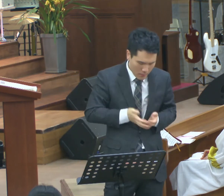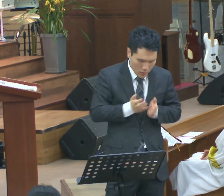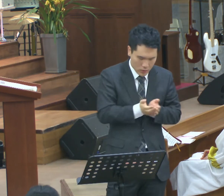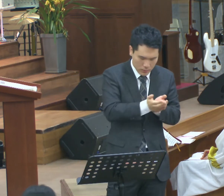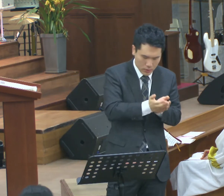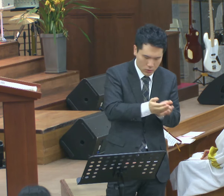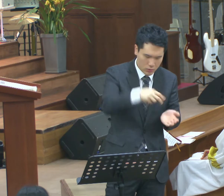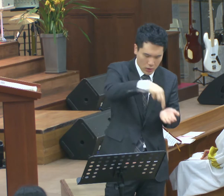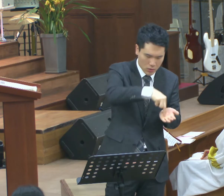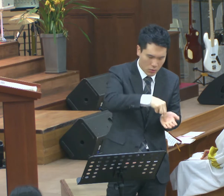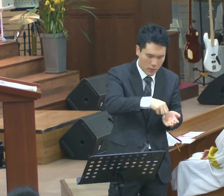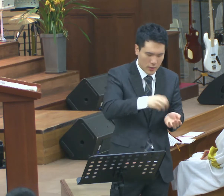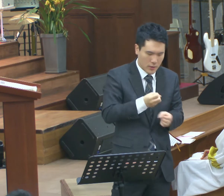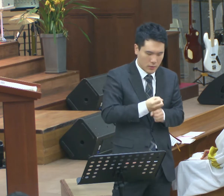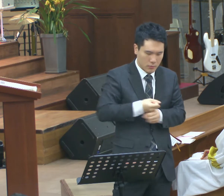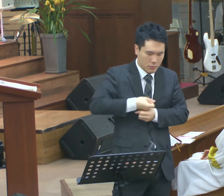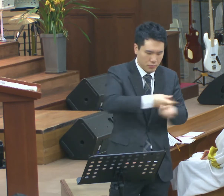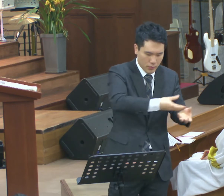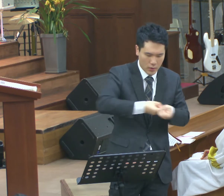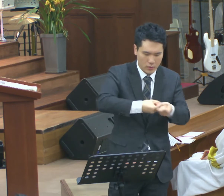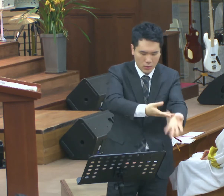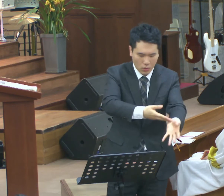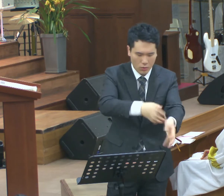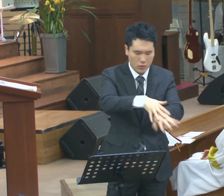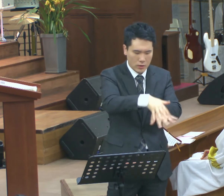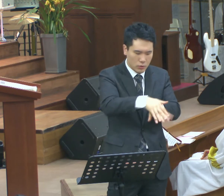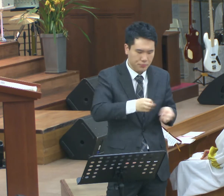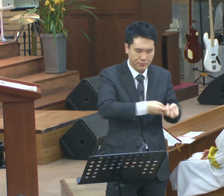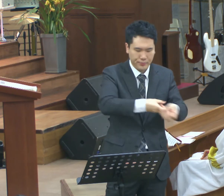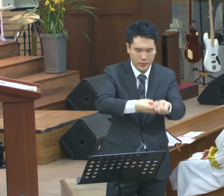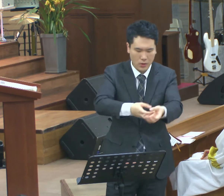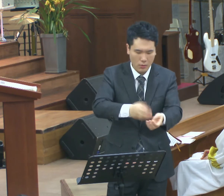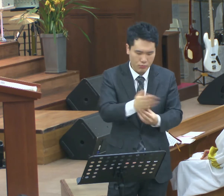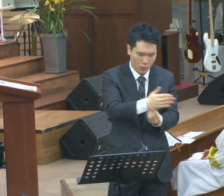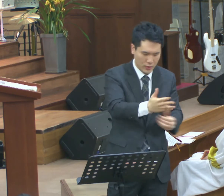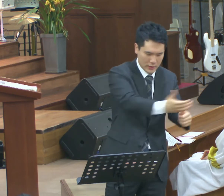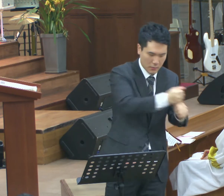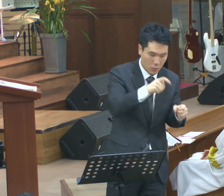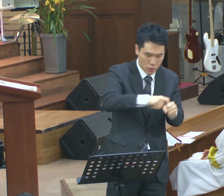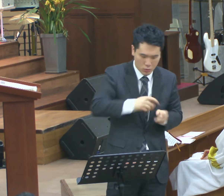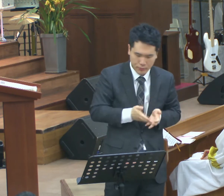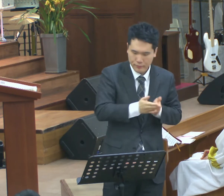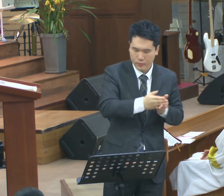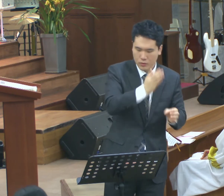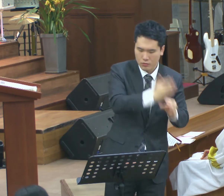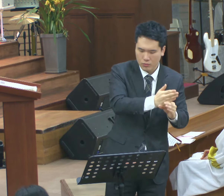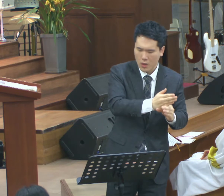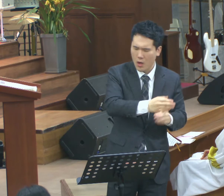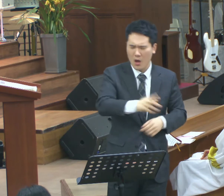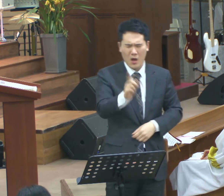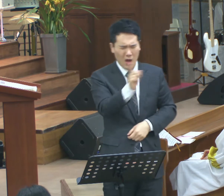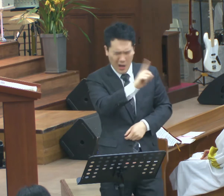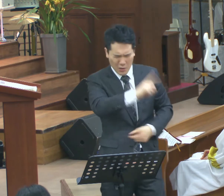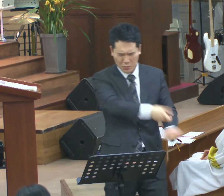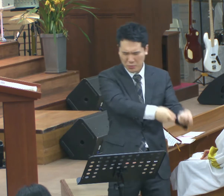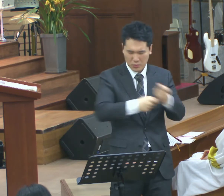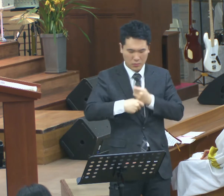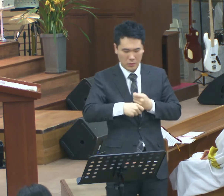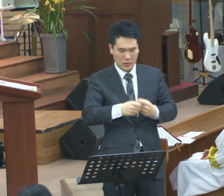그물을 내리는데 아무것도 못 잡고 왔는데 예수님이 깊은 데로 가서 그물을 내려 고기를 잡아라. 아니 저기 오늘 일 끝났어요. 전 집에